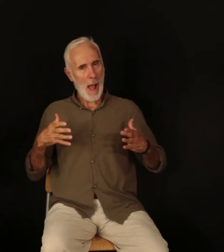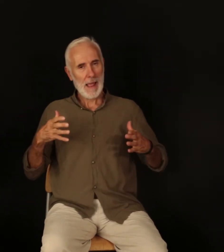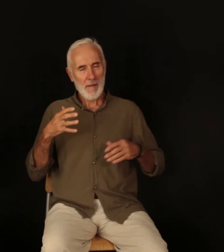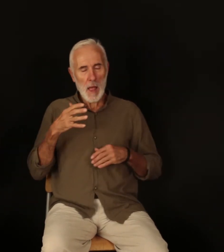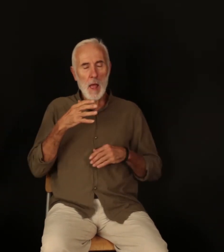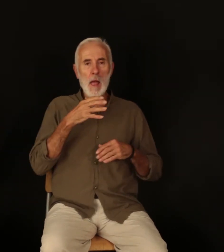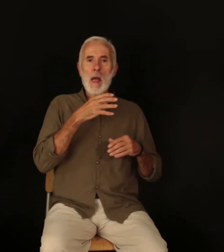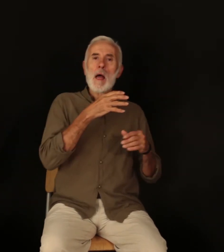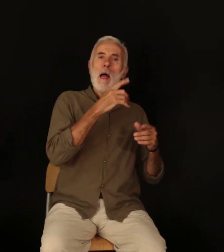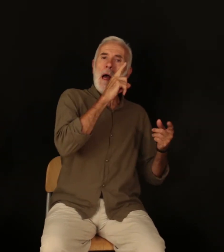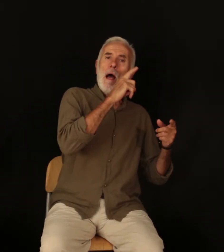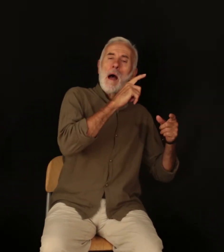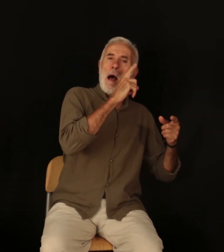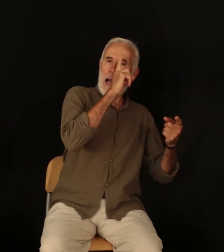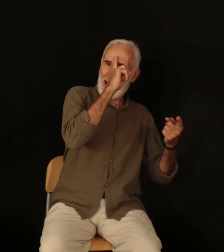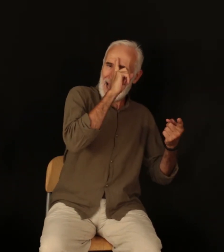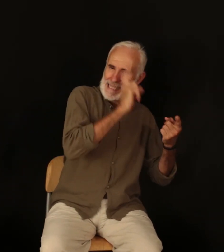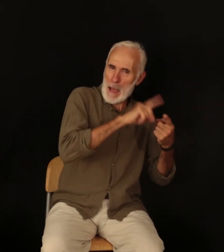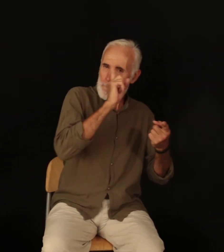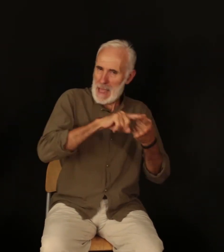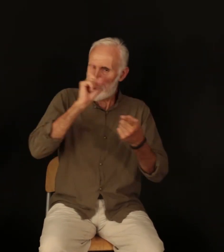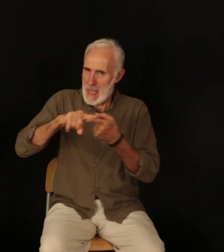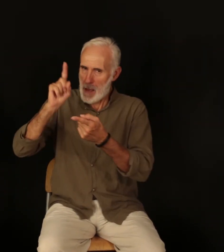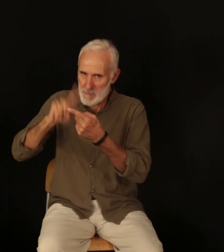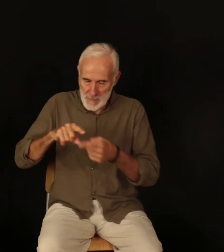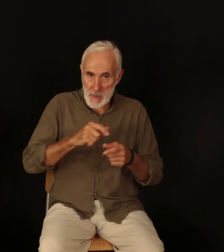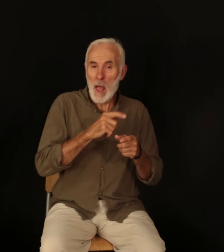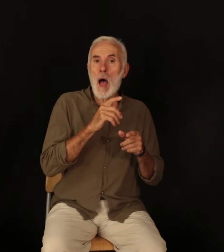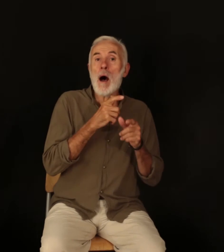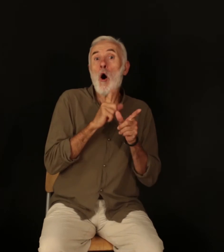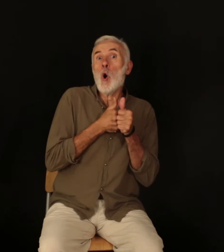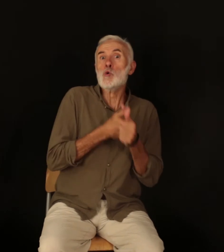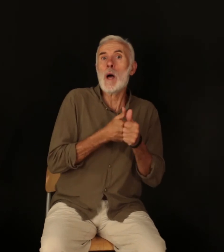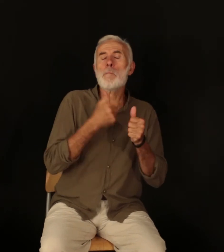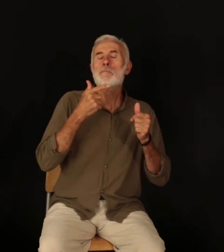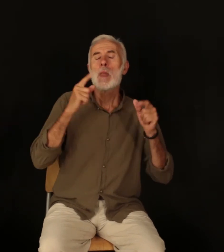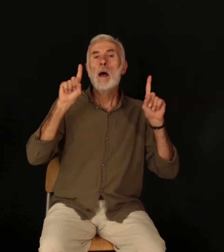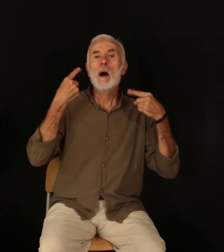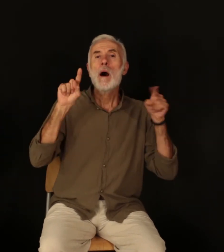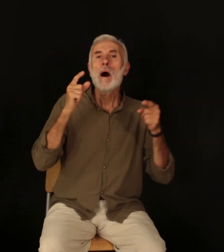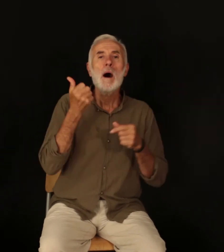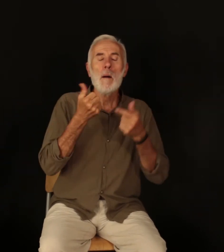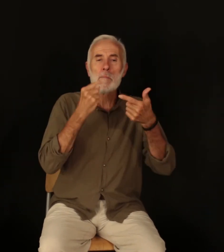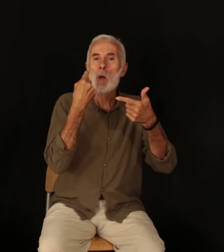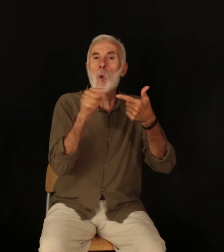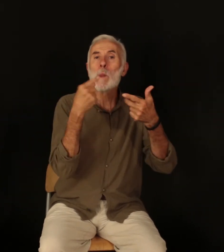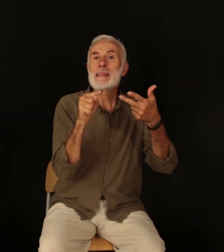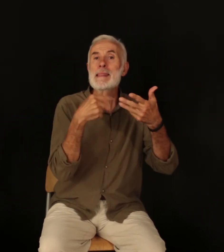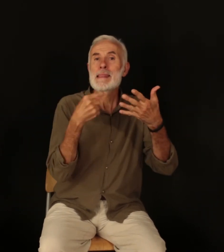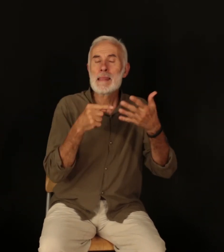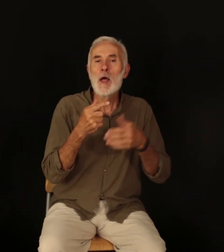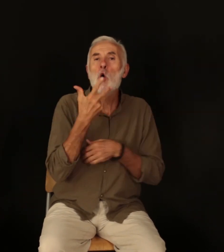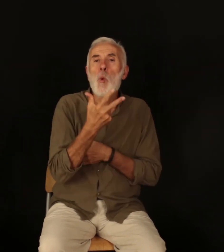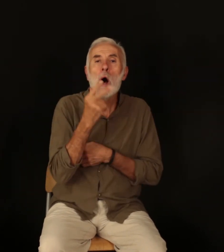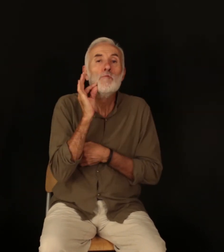pour choisir les thèmes de chacun des numéros, de suivre la comptine Trois petits chats. Le premier numéro paru en 2014 s'appelait